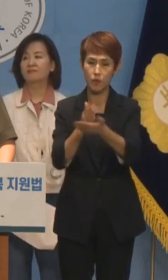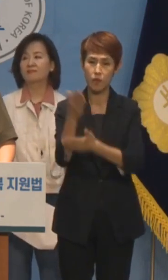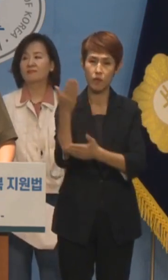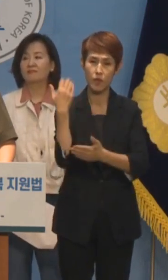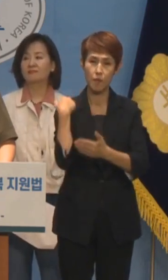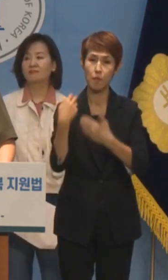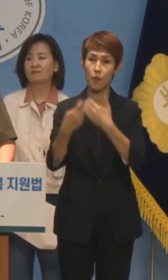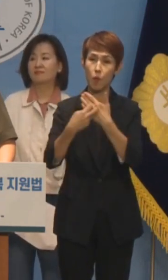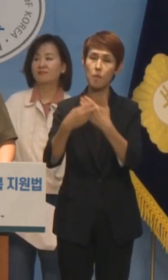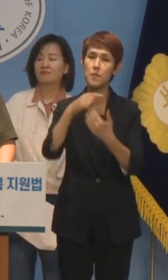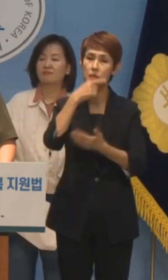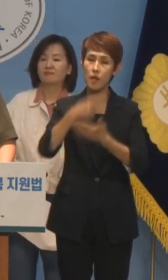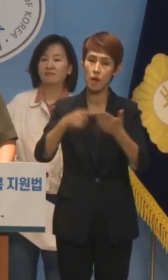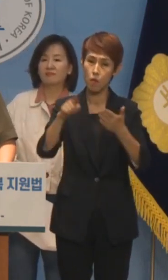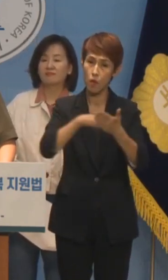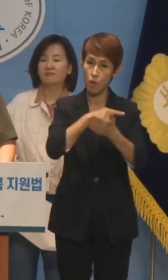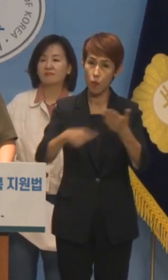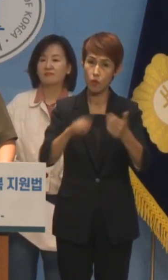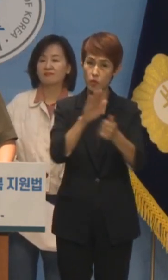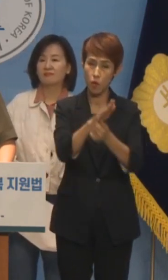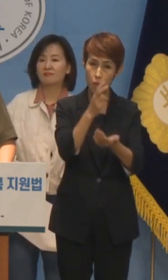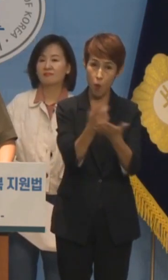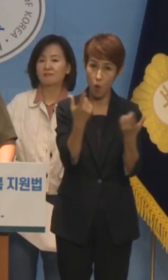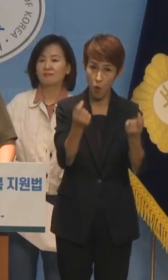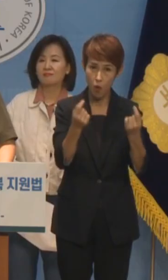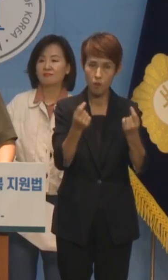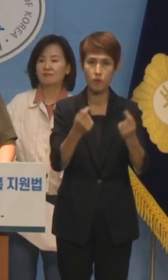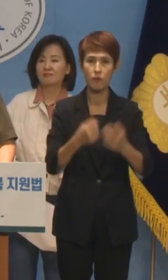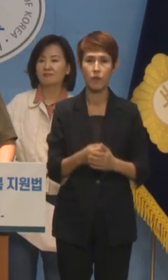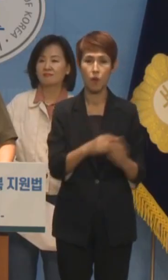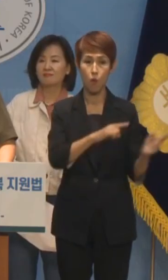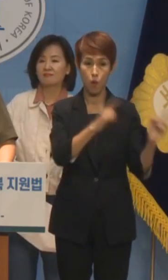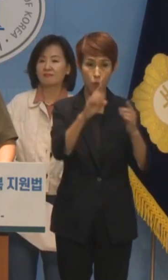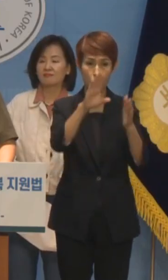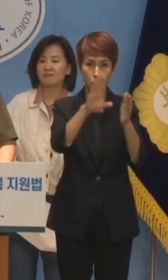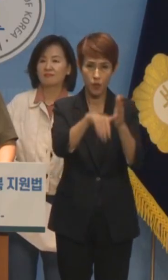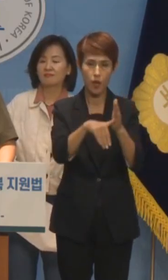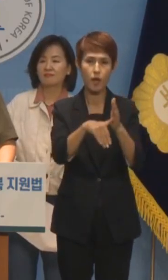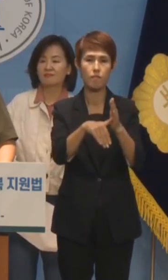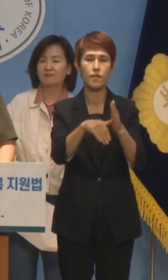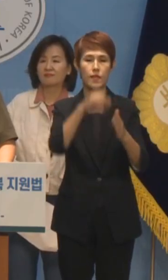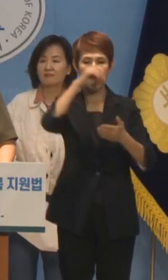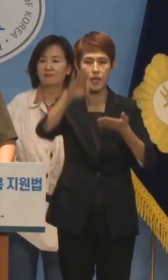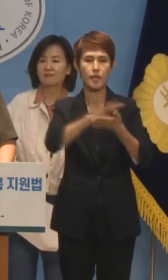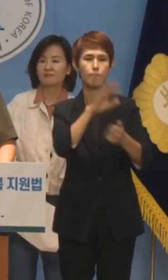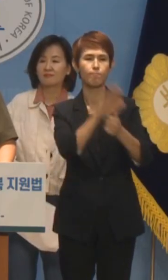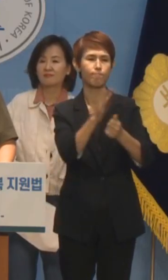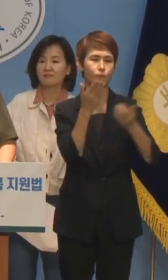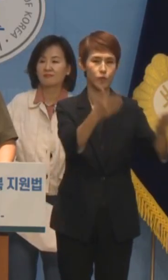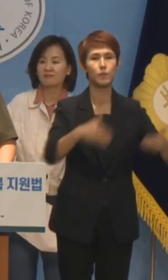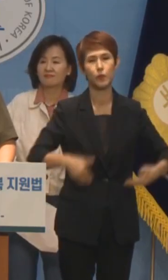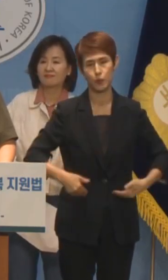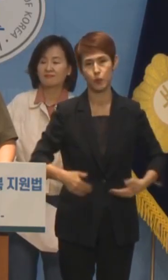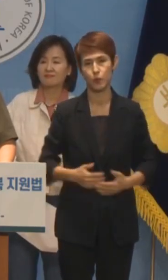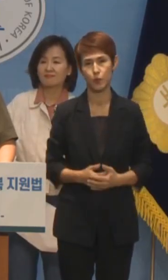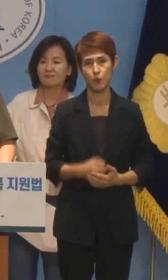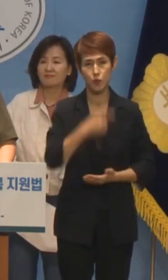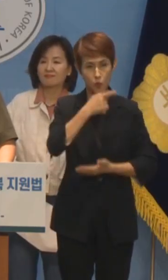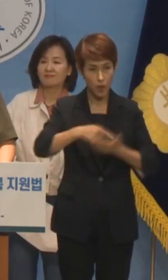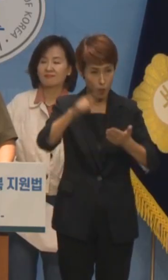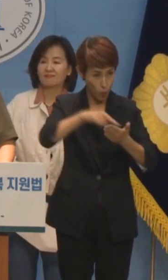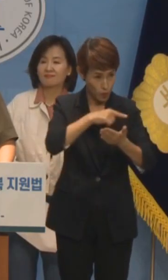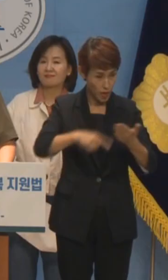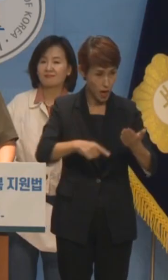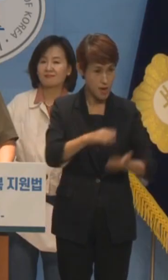피해회복 지원법과 같이 회복기간에 적극적인 예산 지원을 통한 합리적인 법안이 필요하고 실질적인 손실보상과